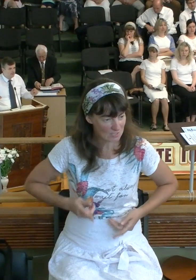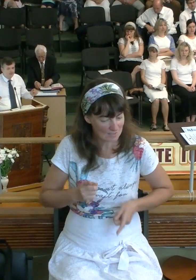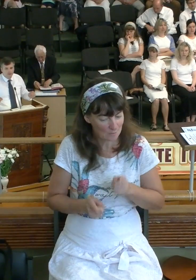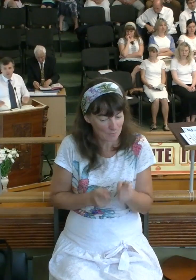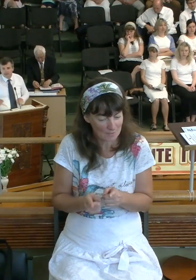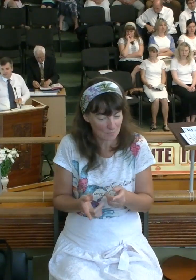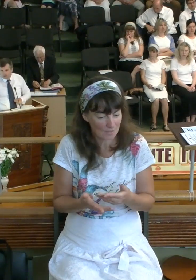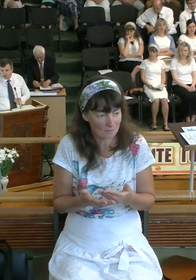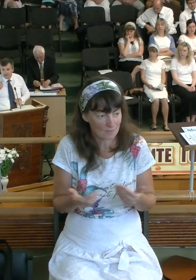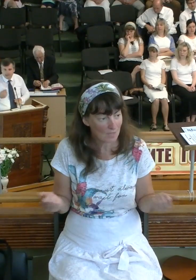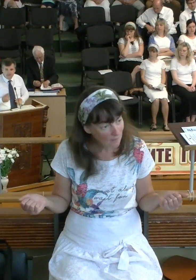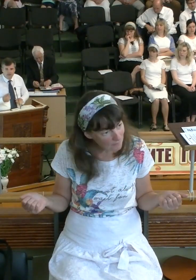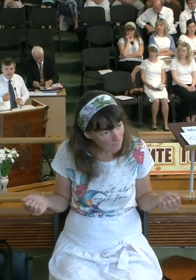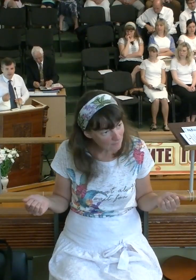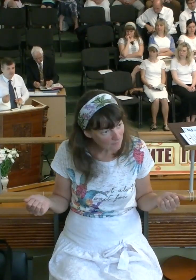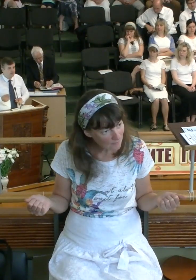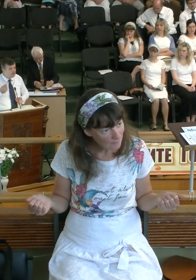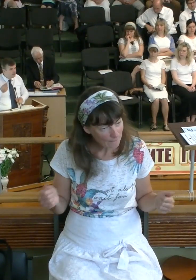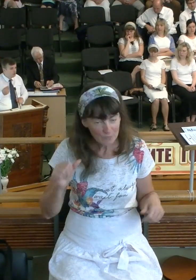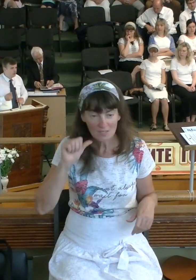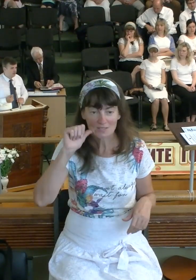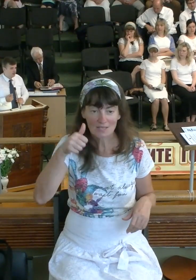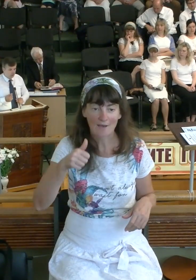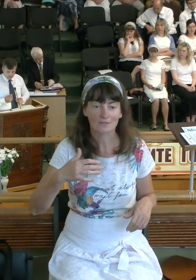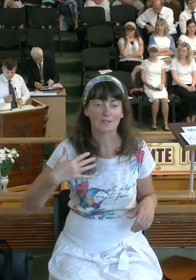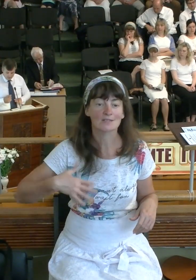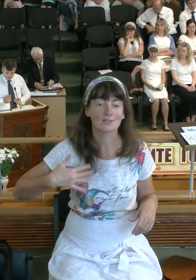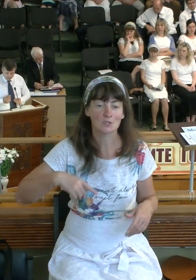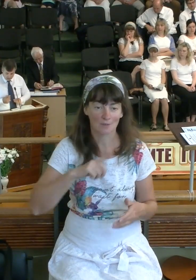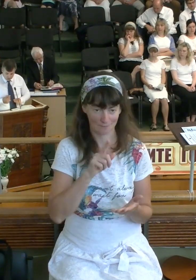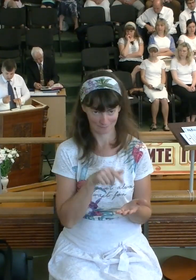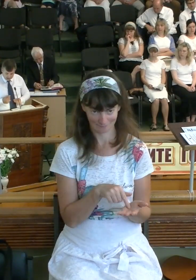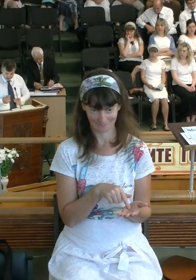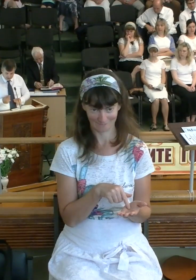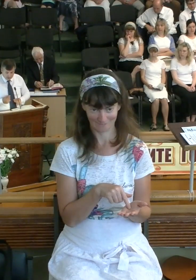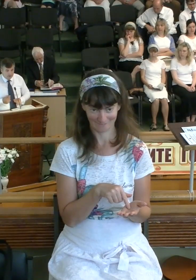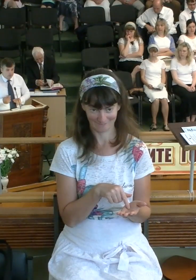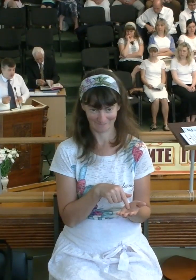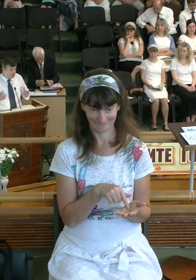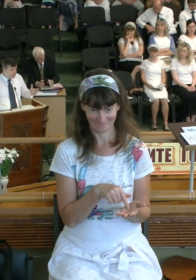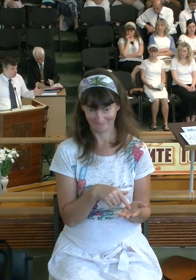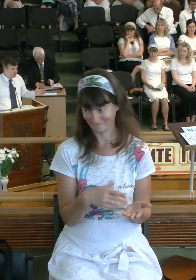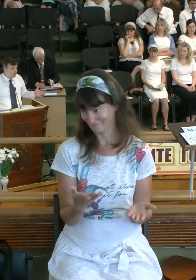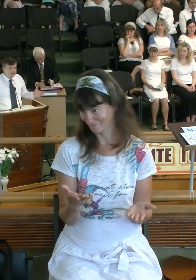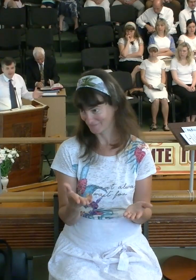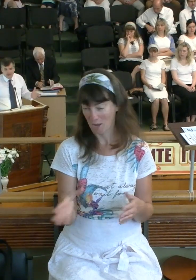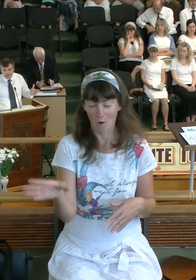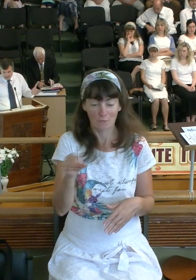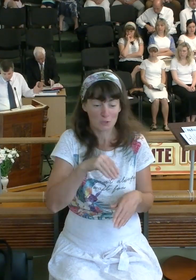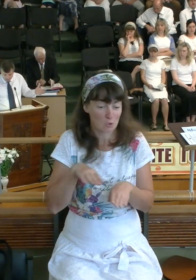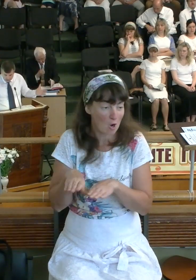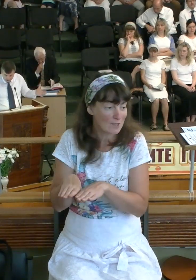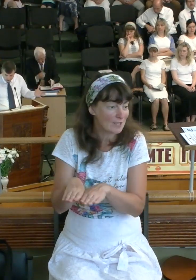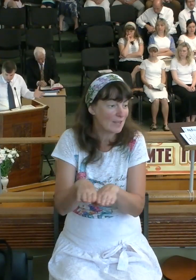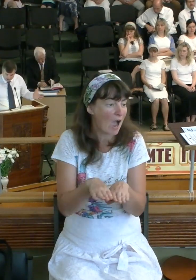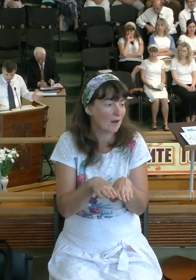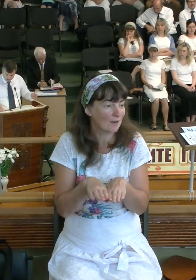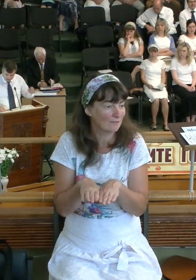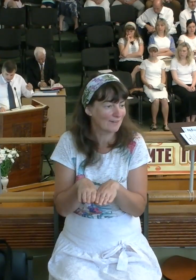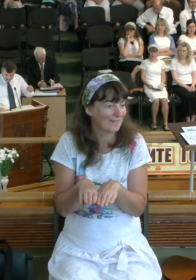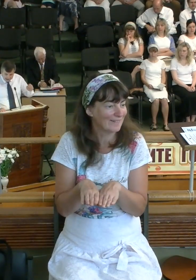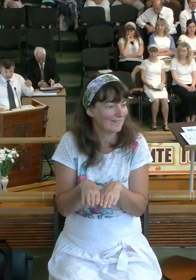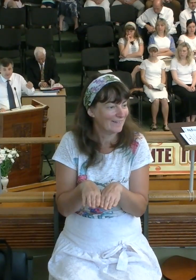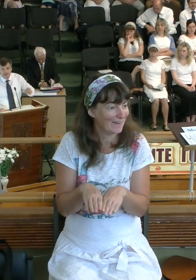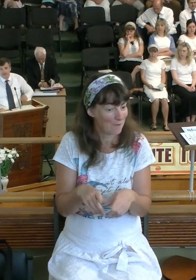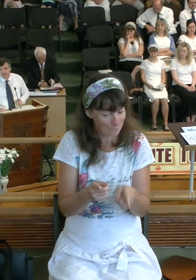изменяется, то действует ли действительно Дух Святой в моей жизни? Может быть, пусть станет это кредом, но для нашего с